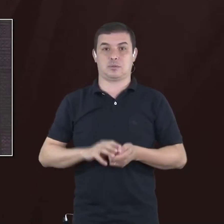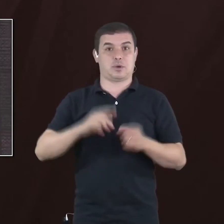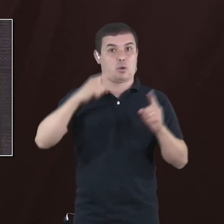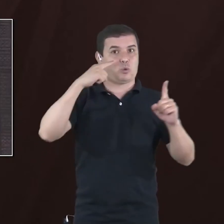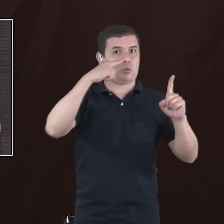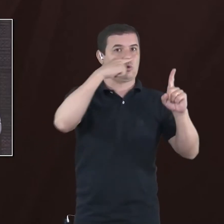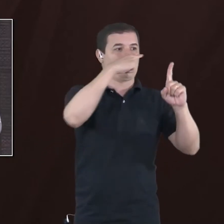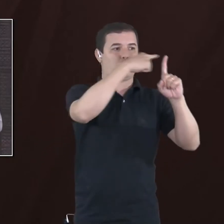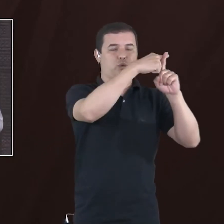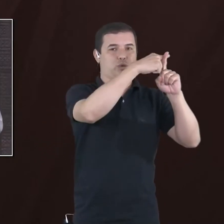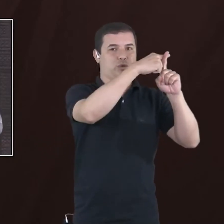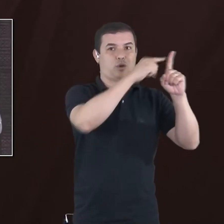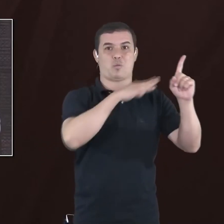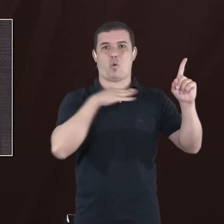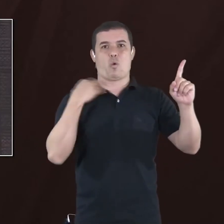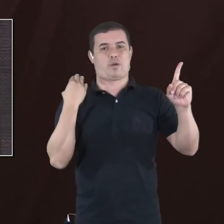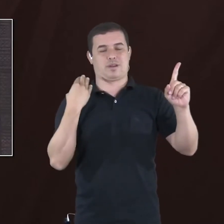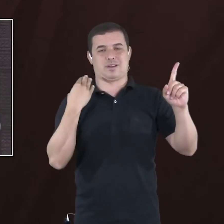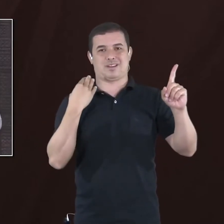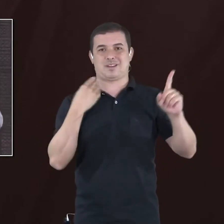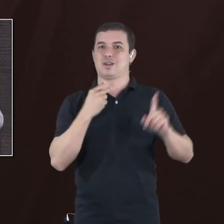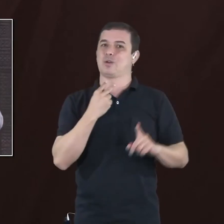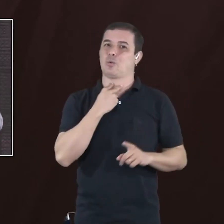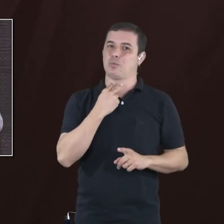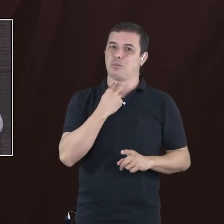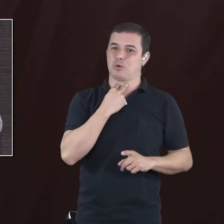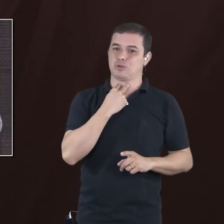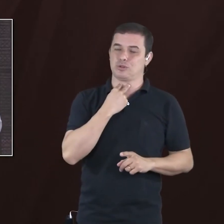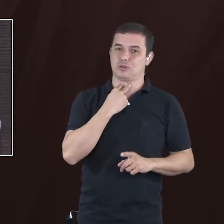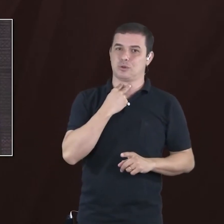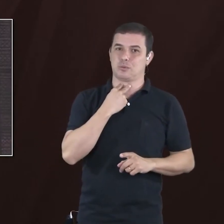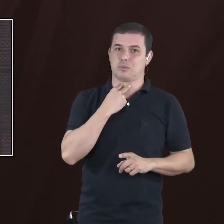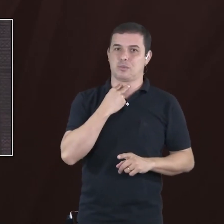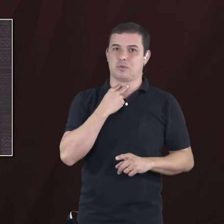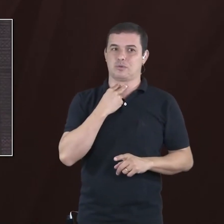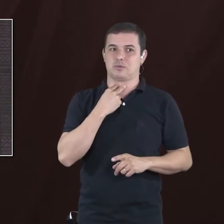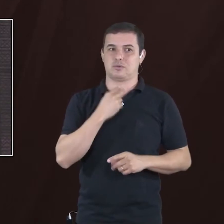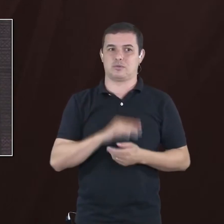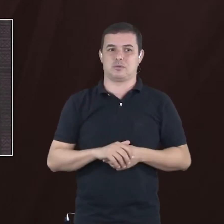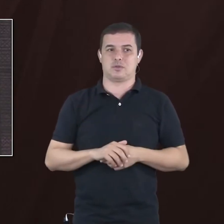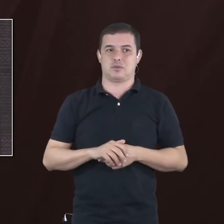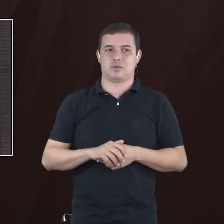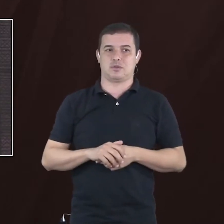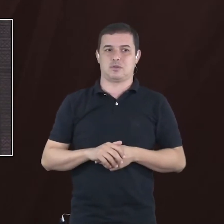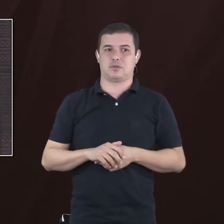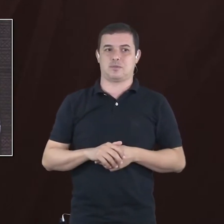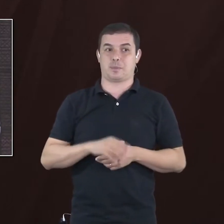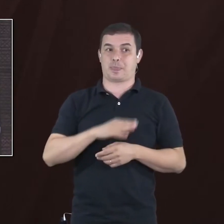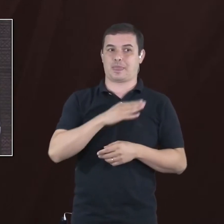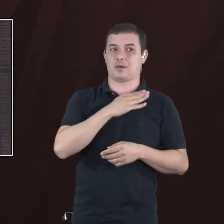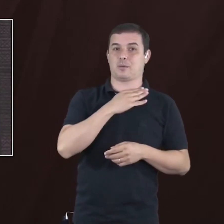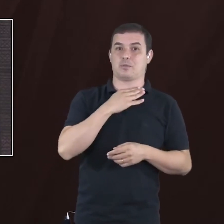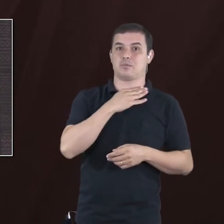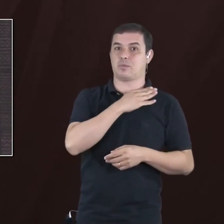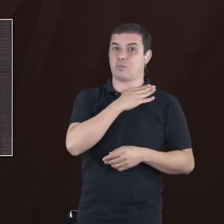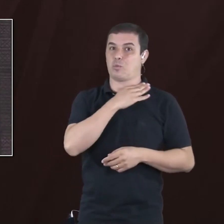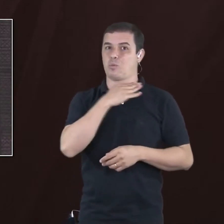crucificação. Então Paulo não foi crucificado, Paulo foi decapitado. Então aqui no versículo